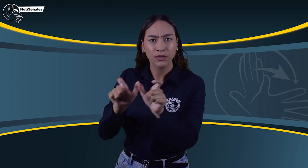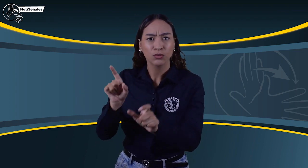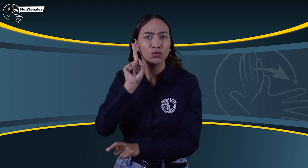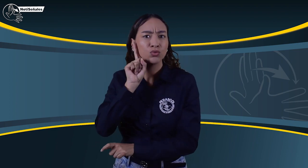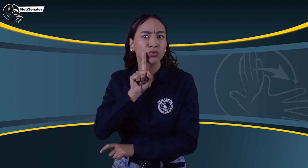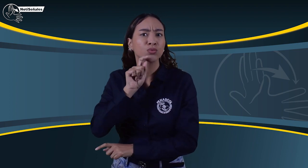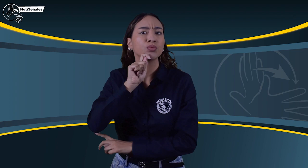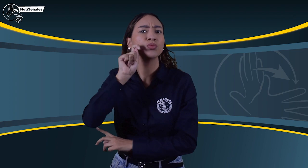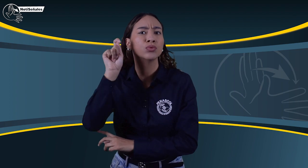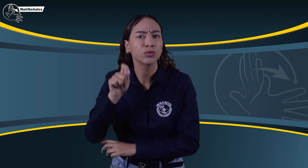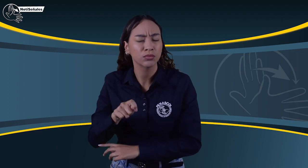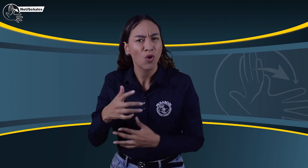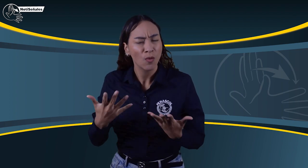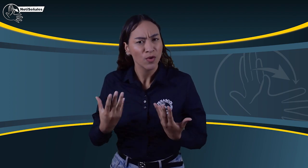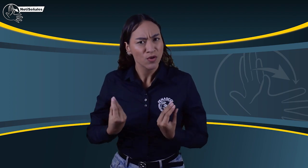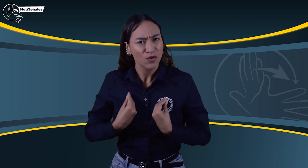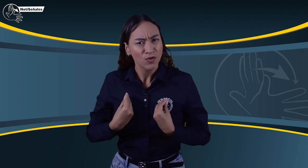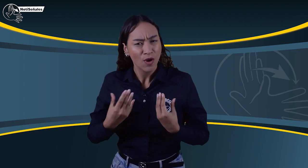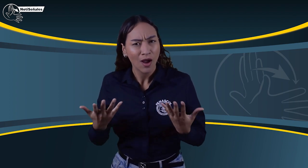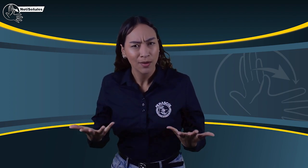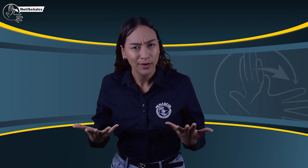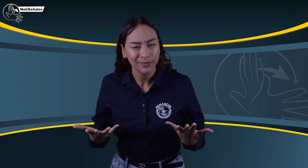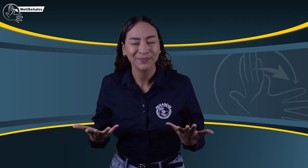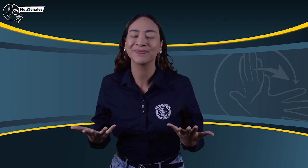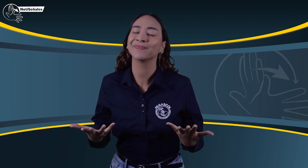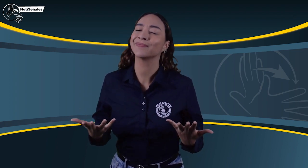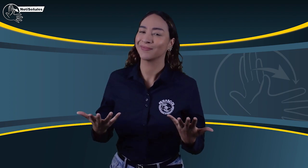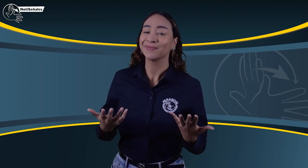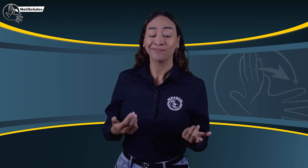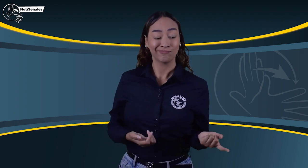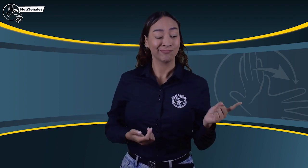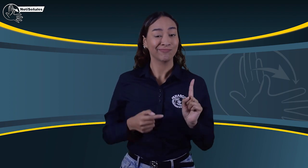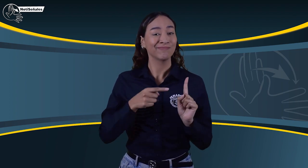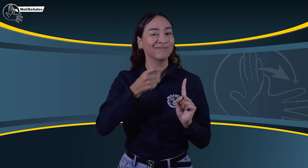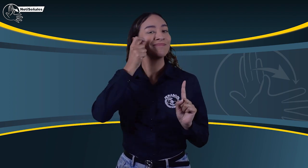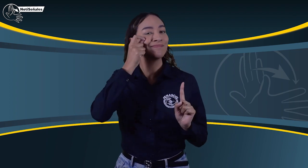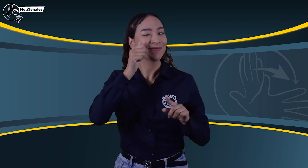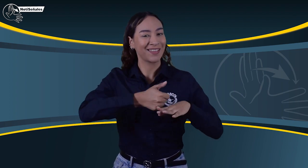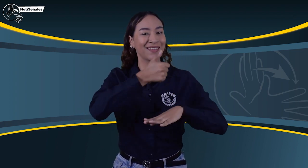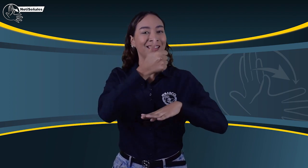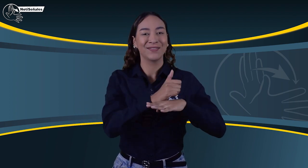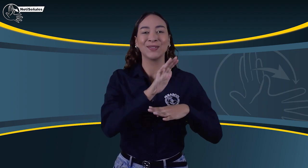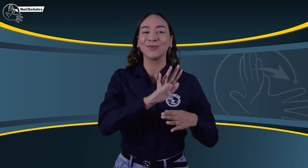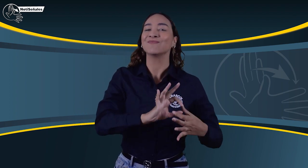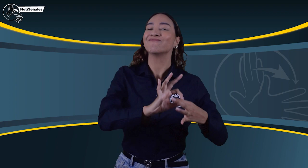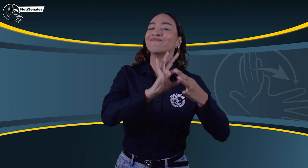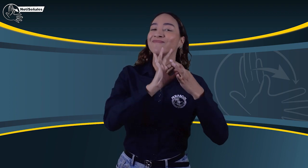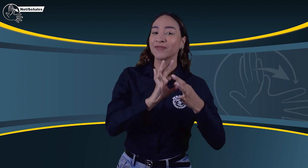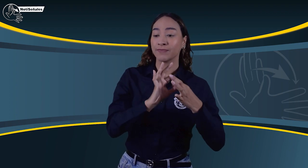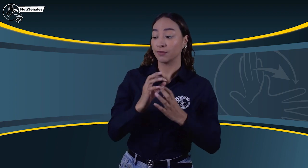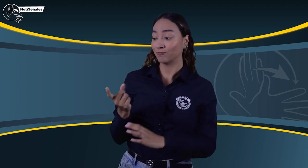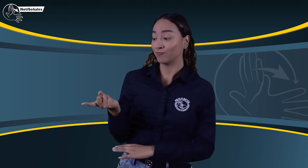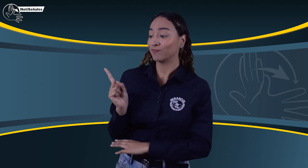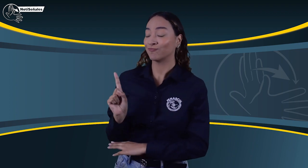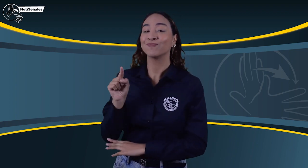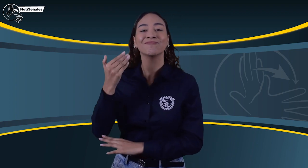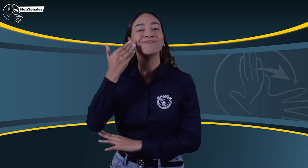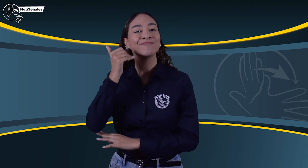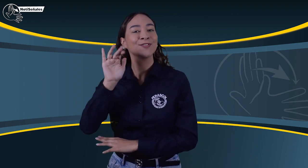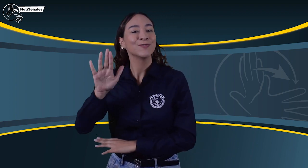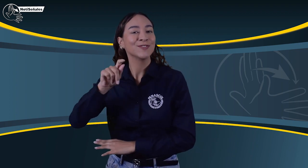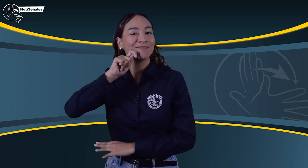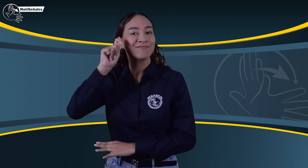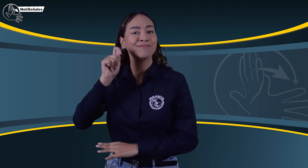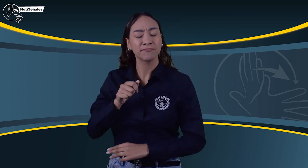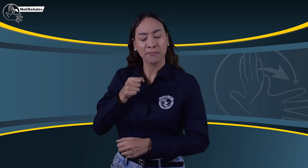de las personas sordas de este país Henry Mejía director de fnascol entrevistó a una mujer ucraniana